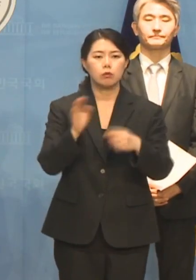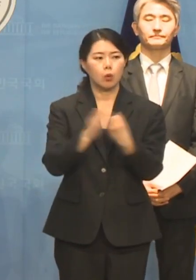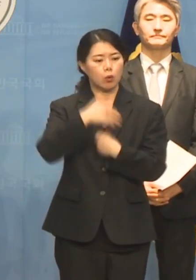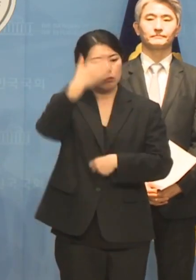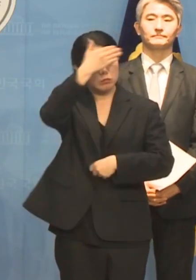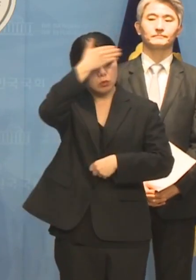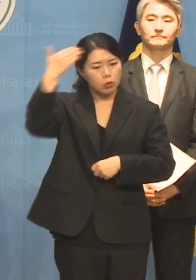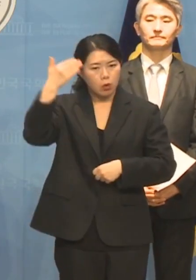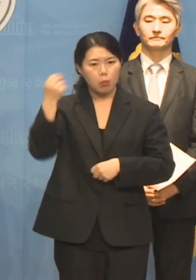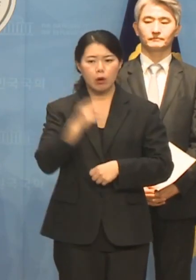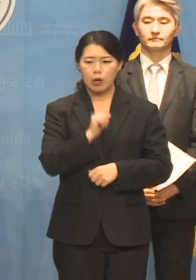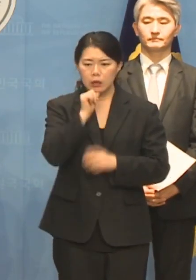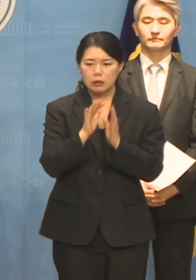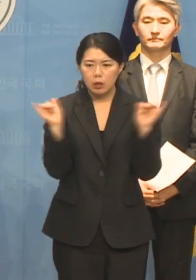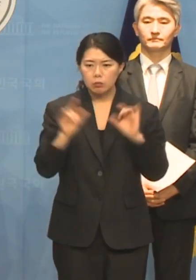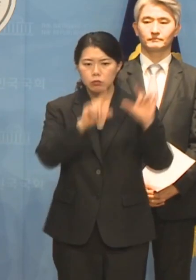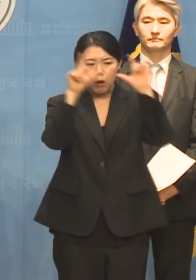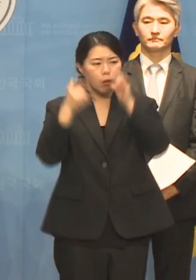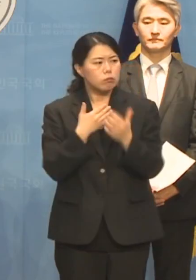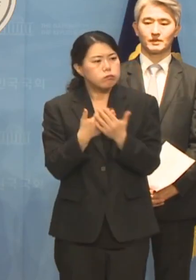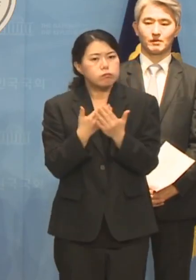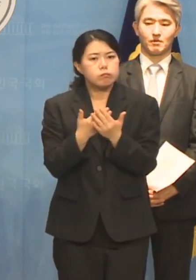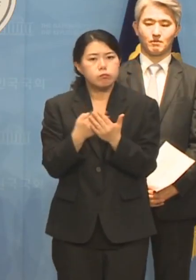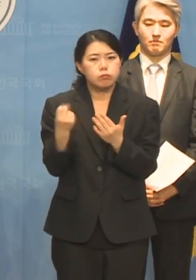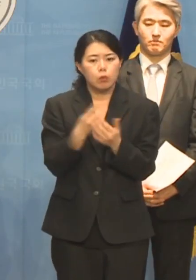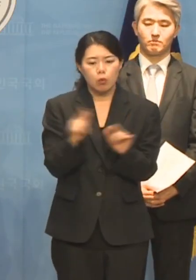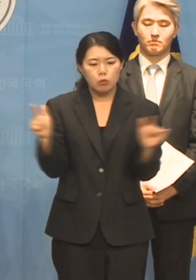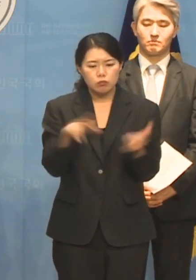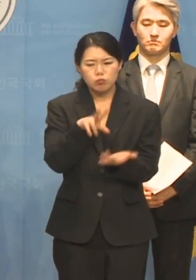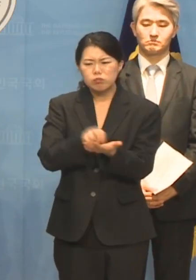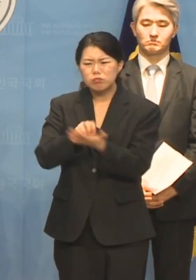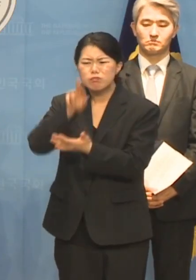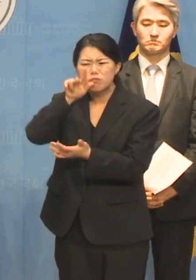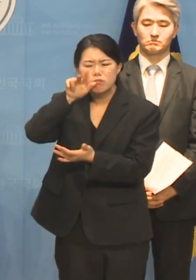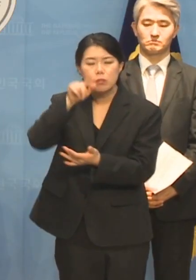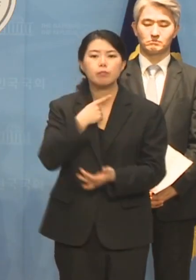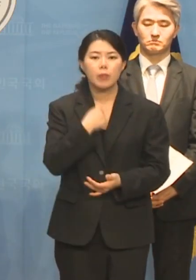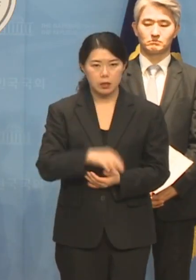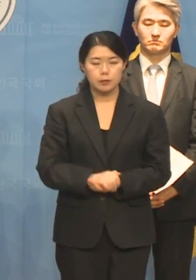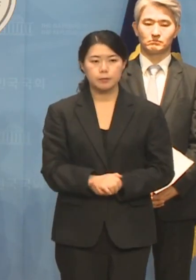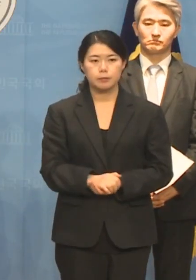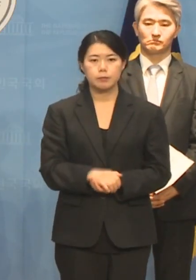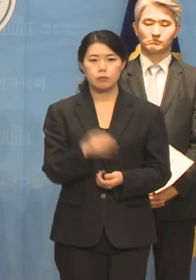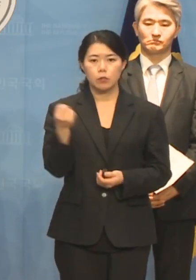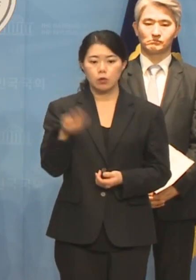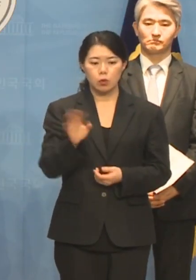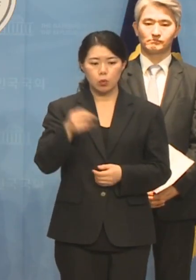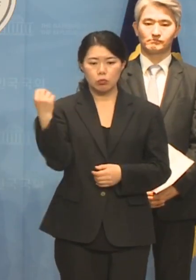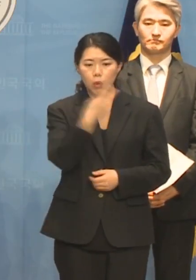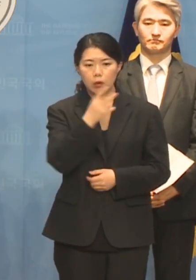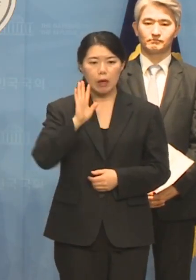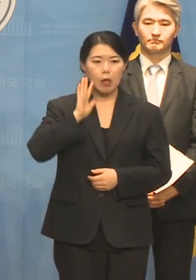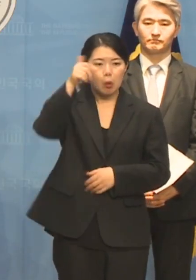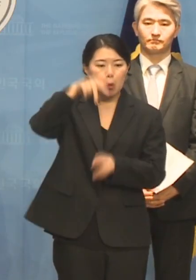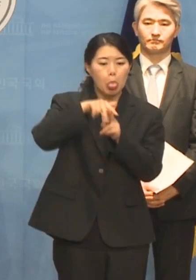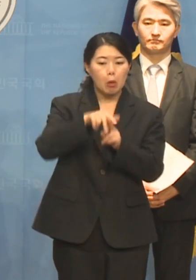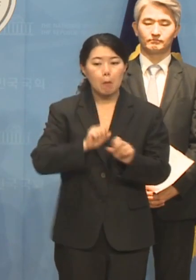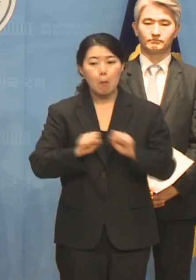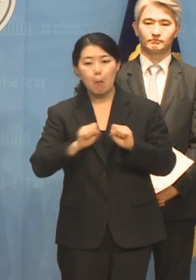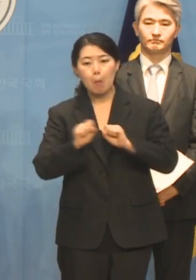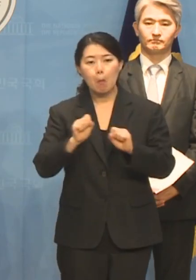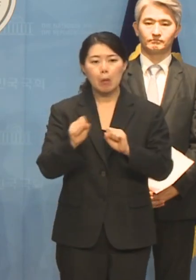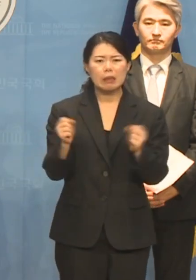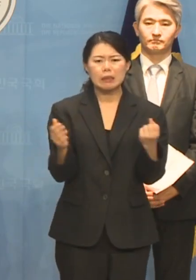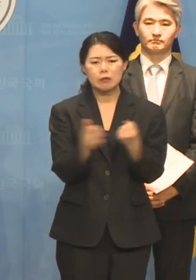청년들, 취약계층들이 주거 불안에 시달리고 많은 문제점들을 지적해오고 있었는데요. 또다시 이런 이제 대권 행보의 일환으로 이루어졌던 것들이